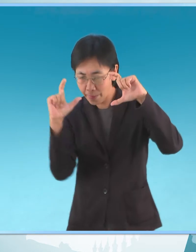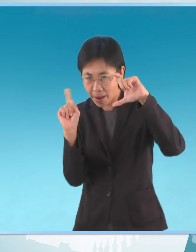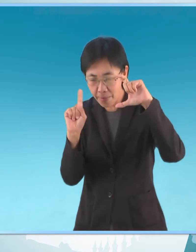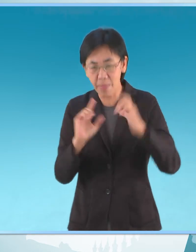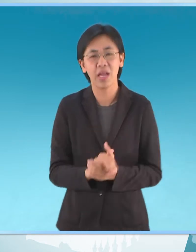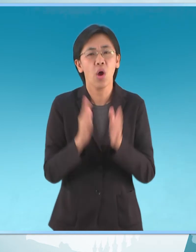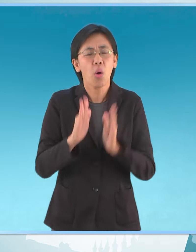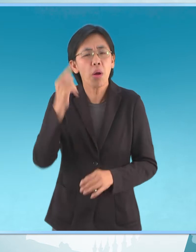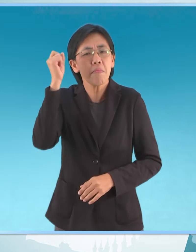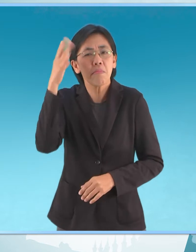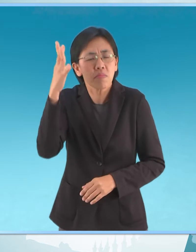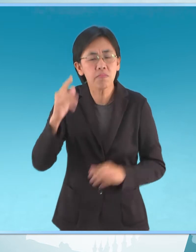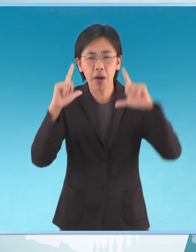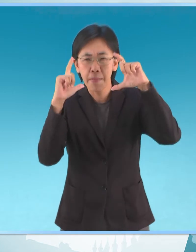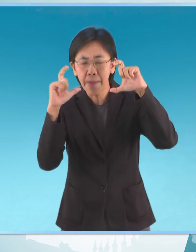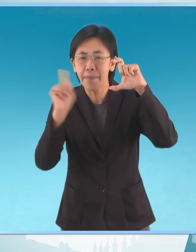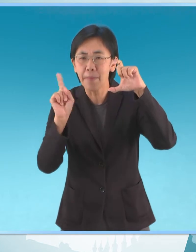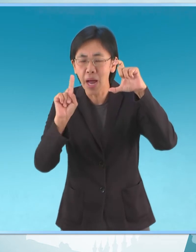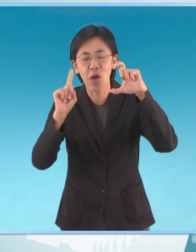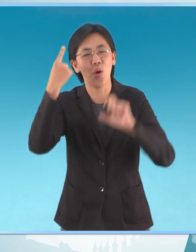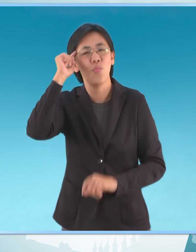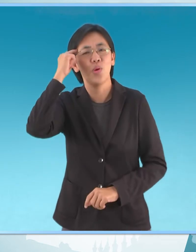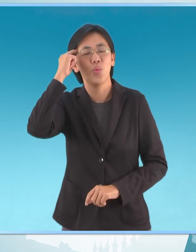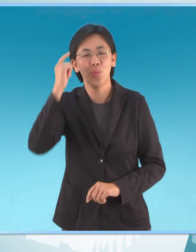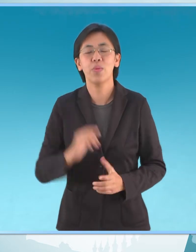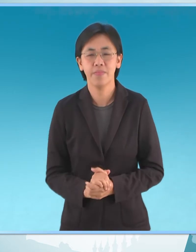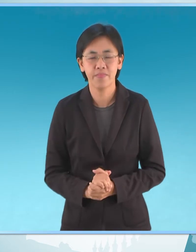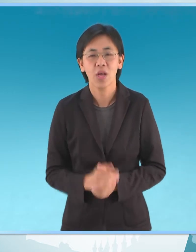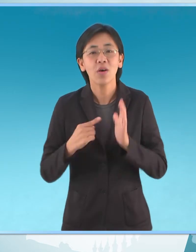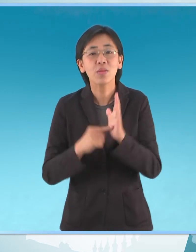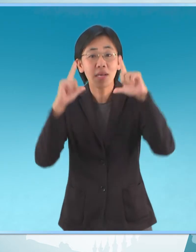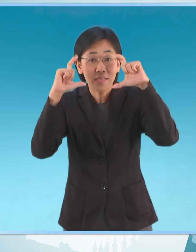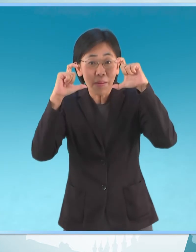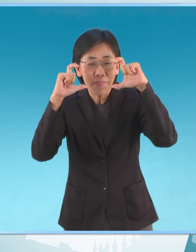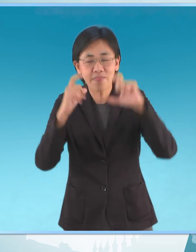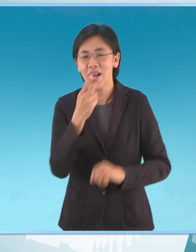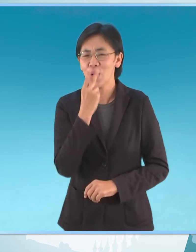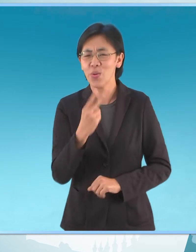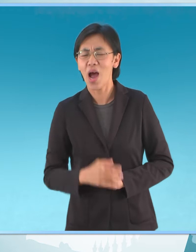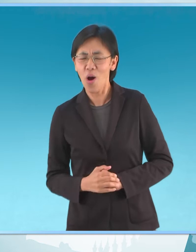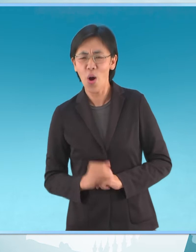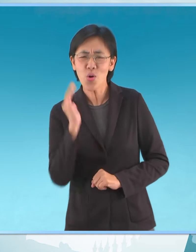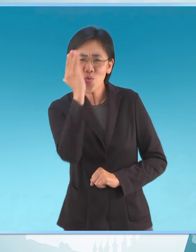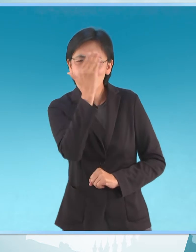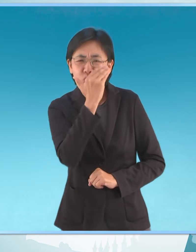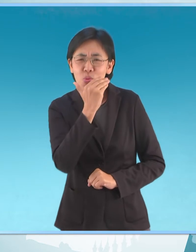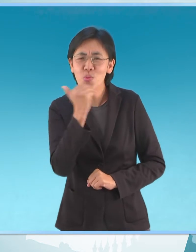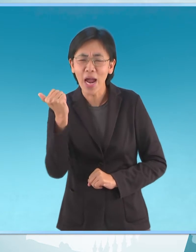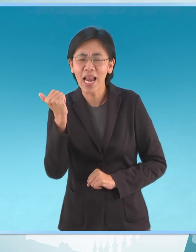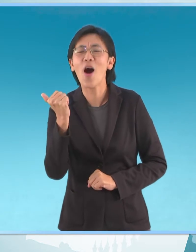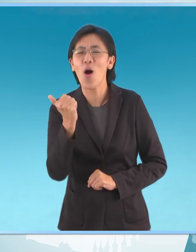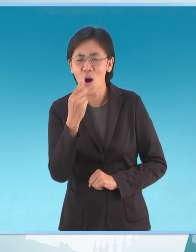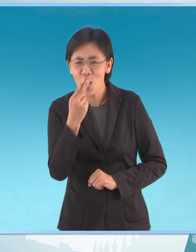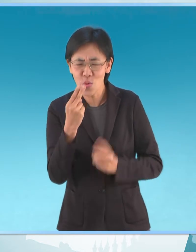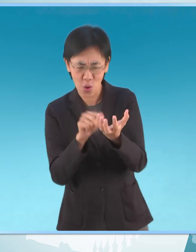านอาจจะไม่เข้าใจเรื่องของการจัดองค์ประกอบบางท่านส่วนใหญ่เนี่ยเวลาถ่ายภาพก็เห็นว่าไอ้รูปนี้สวยดีนะครับวัตถุ